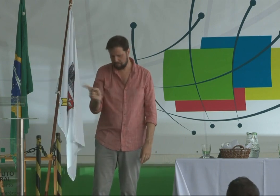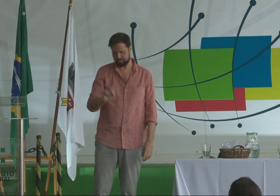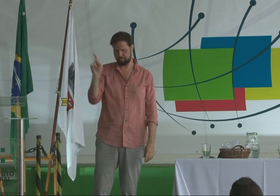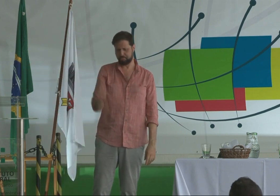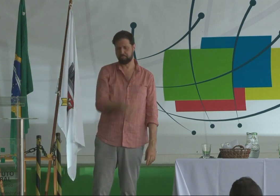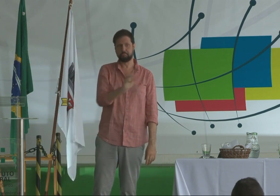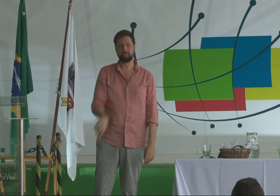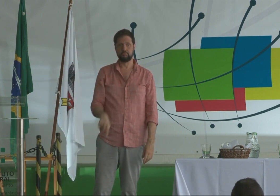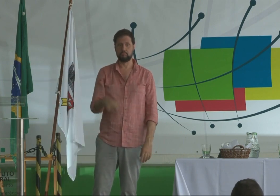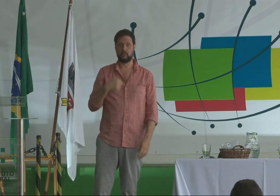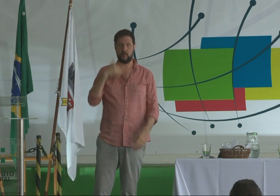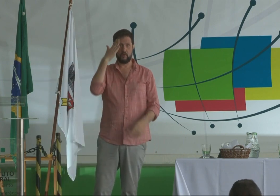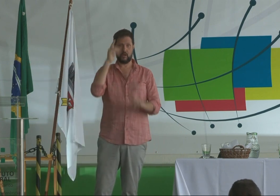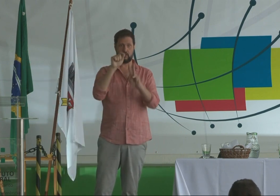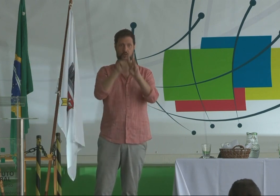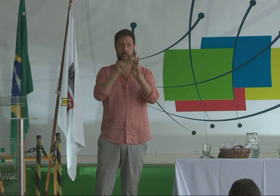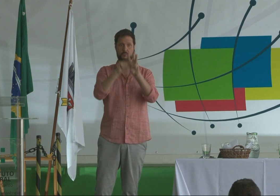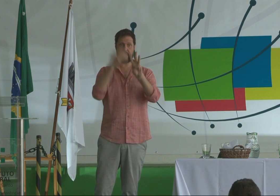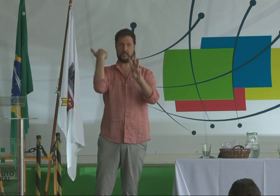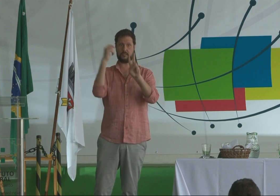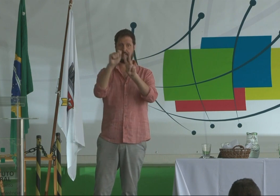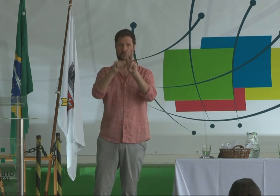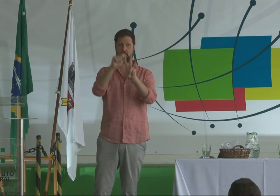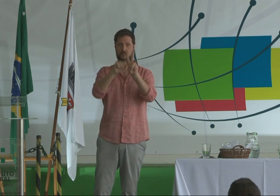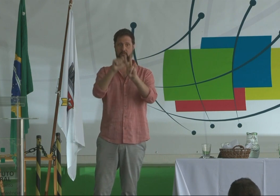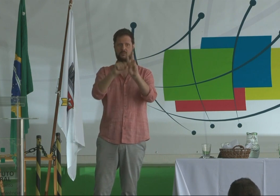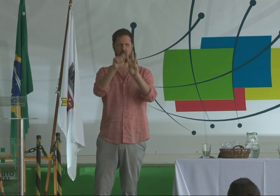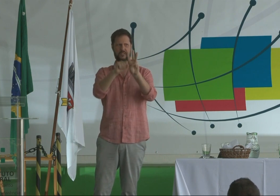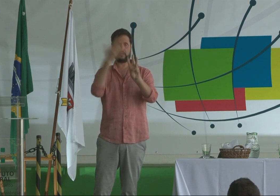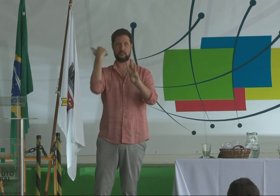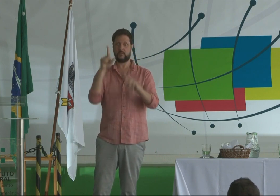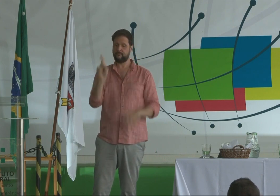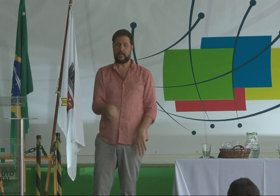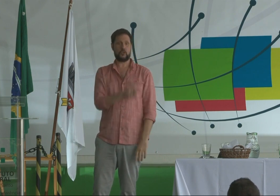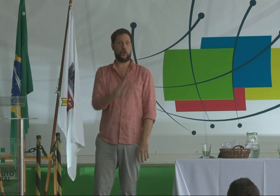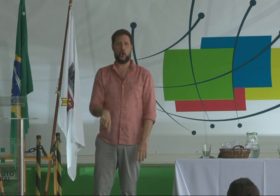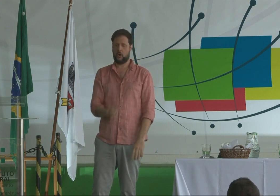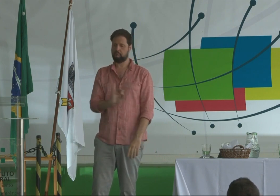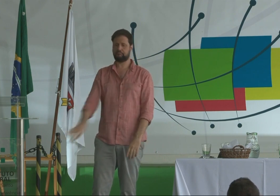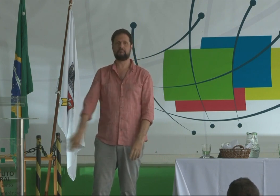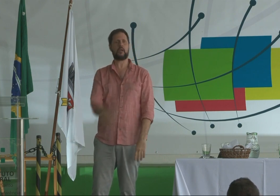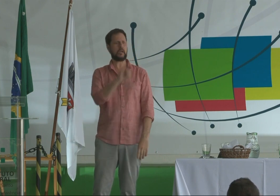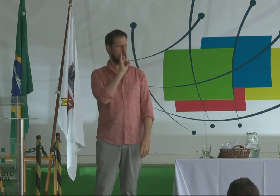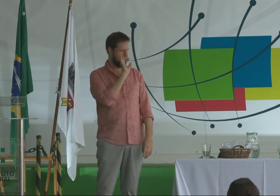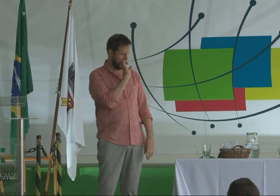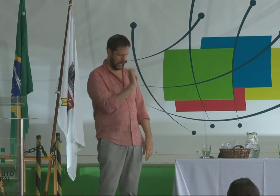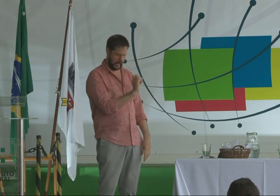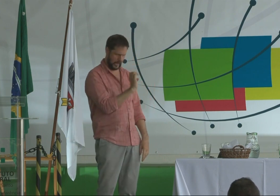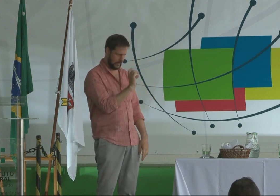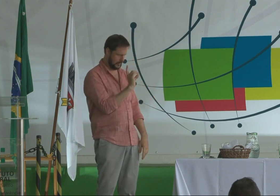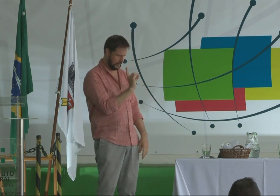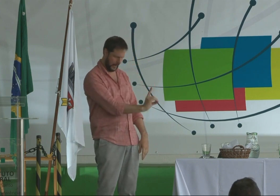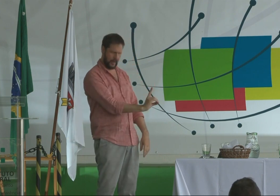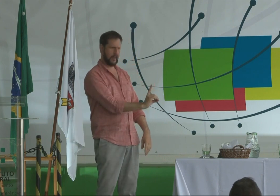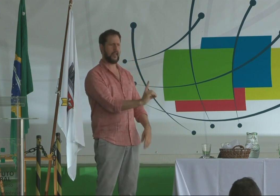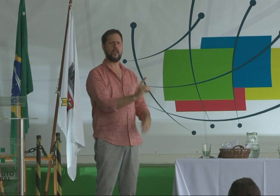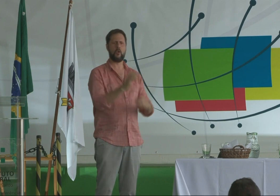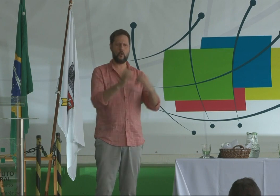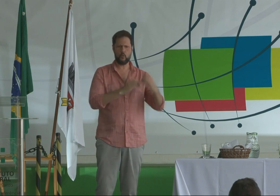de veto. Então, quer dizer, isso foi dois, três meses atrás, vetou. Então, não, não, continua nível D.